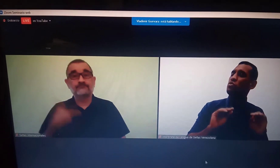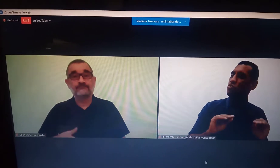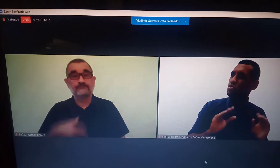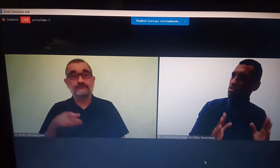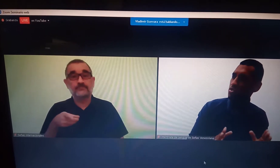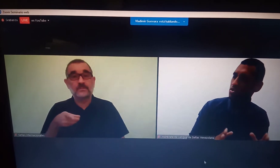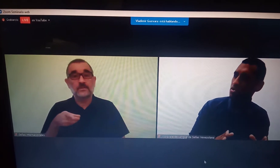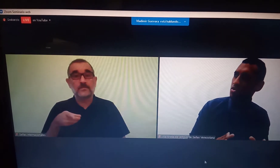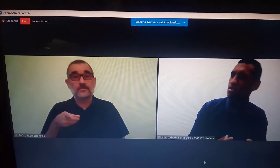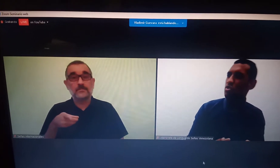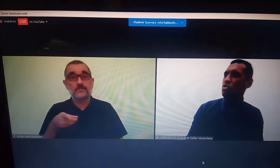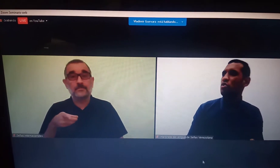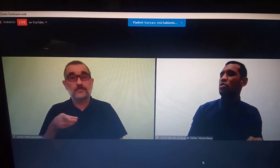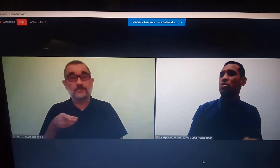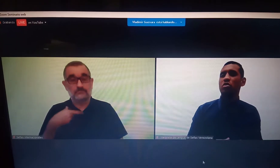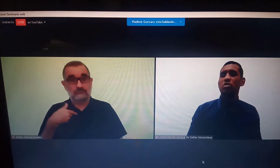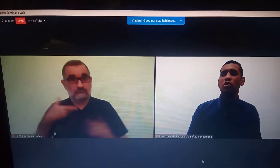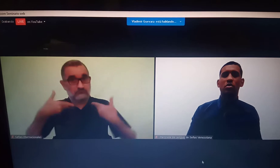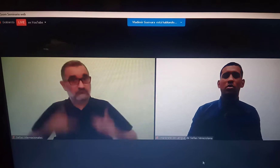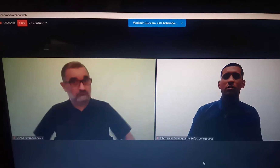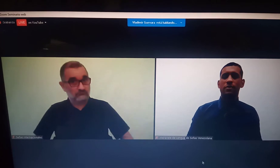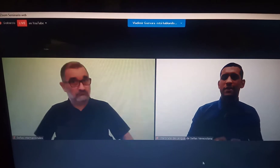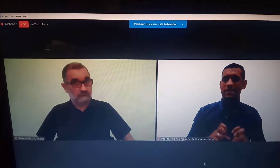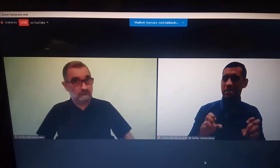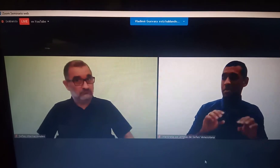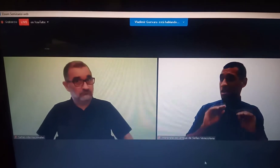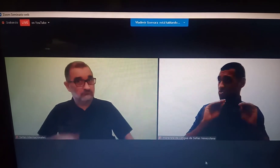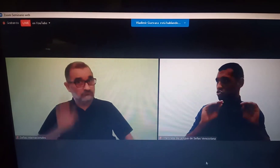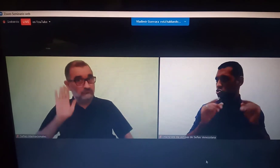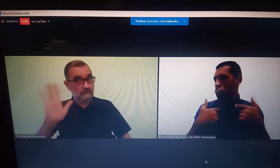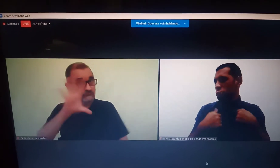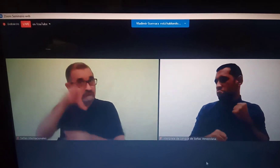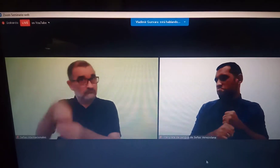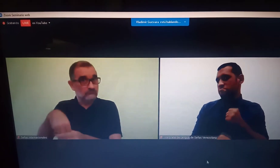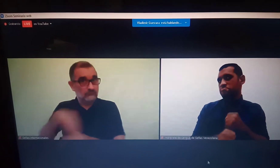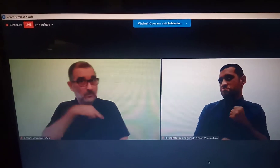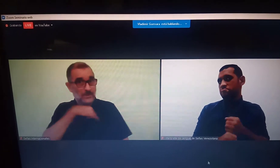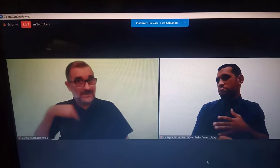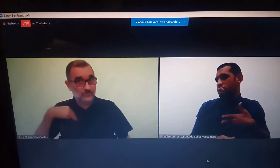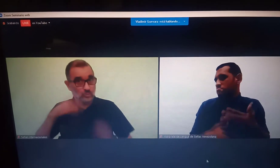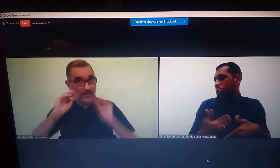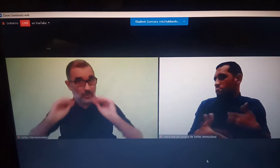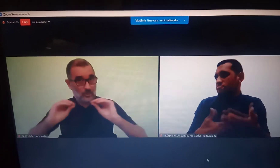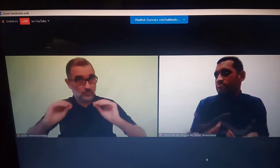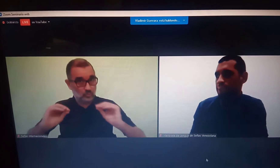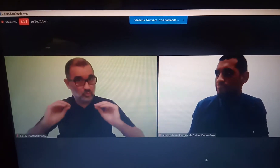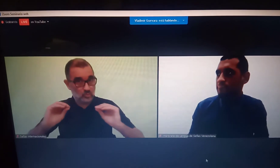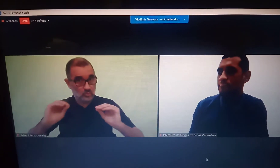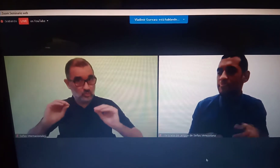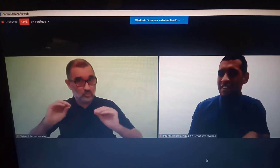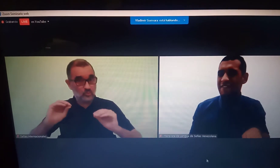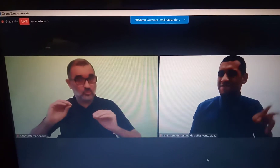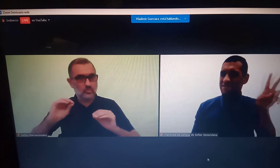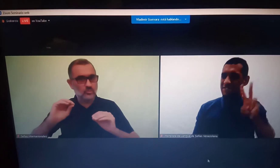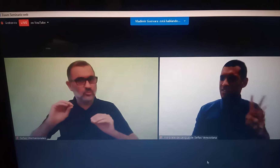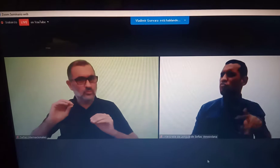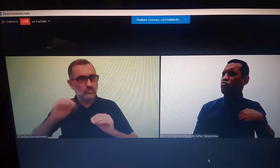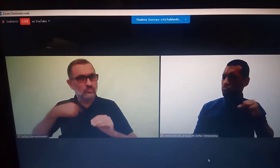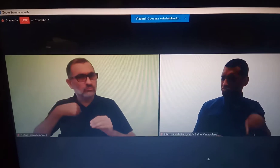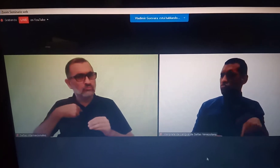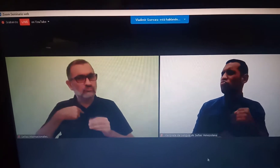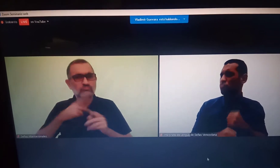el tiempo de jubilación, y hago lo que se pueda. Nosotros aquí en Venezuela, sí estamos trabajando para